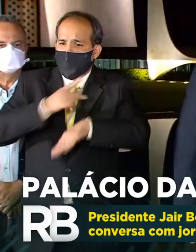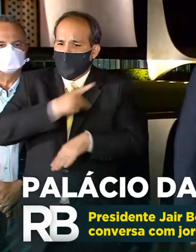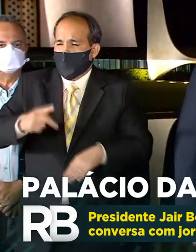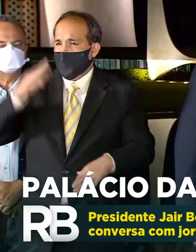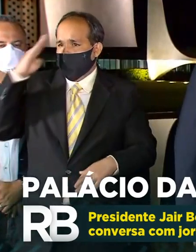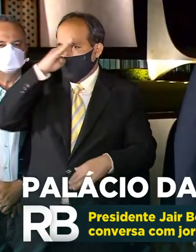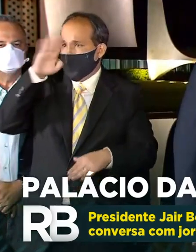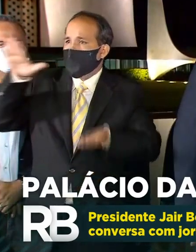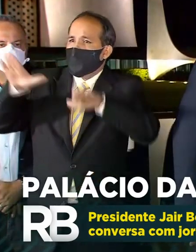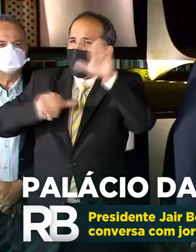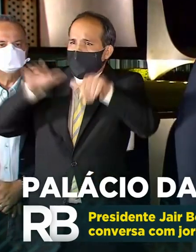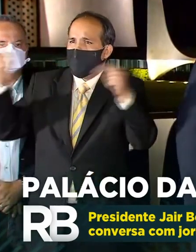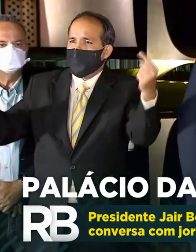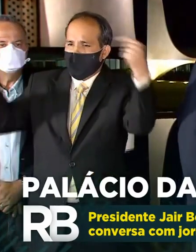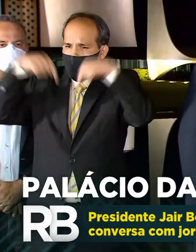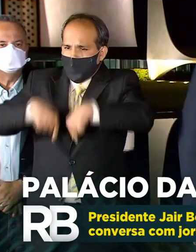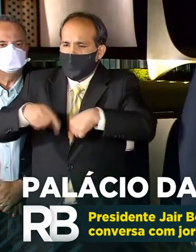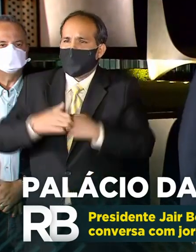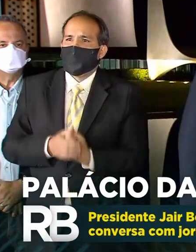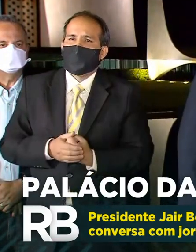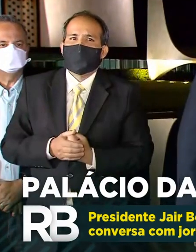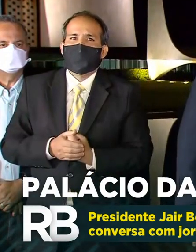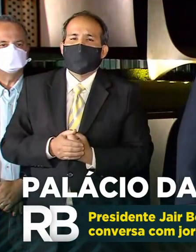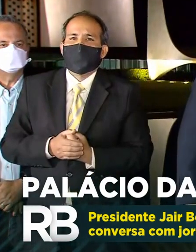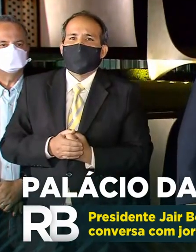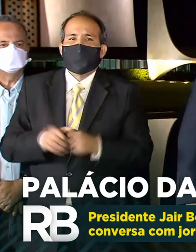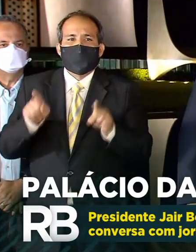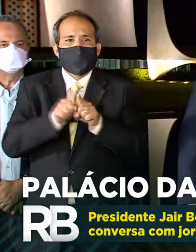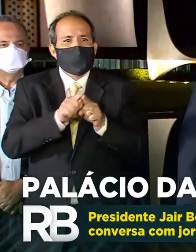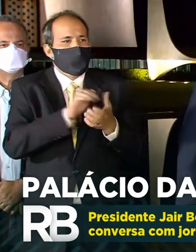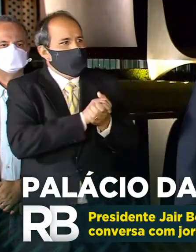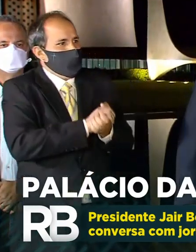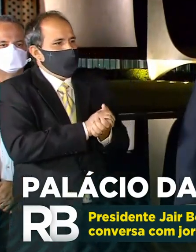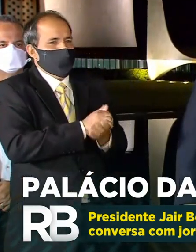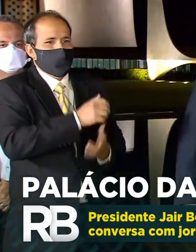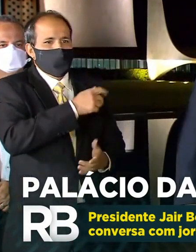Bolsonaro, cumprimentar o presidente Rodrigo Maia,